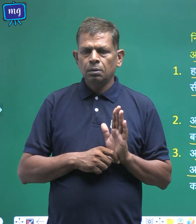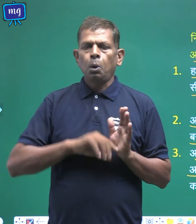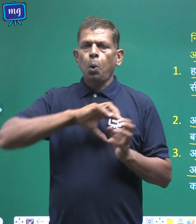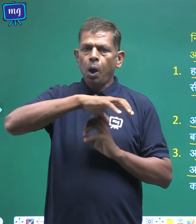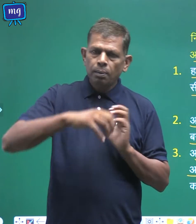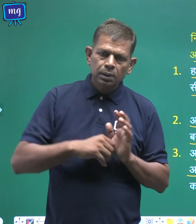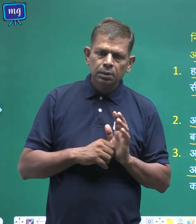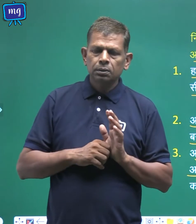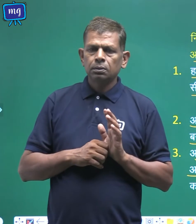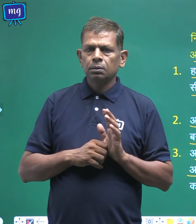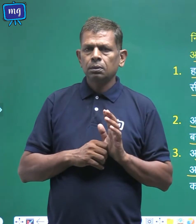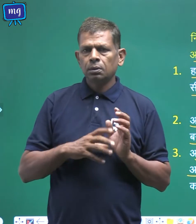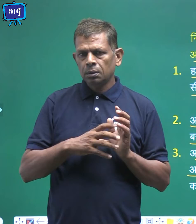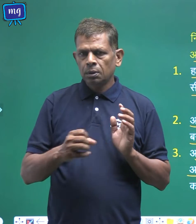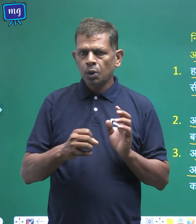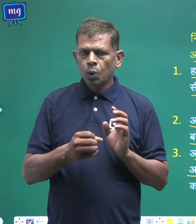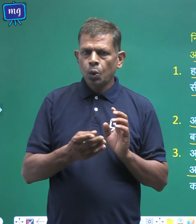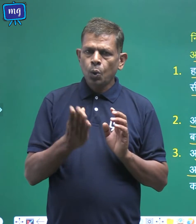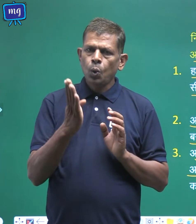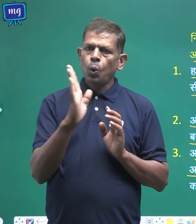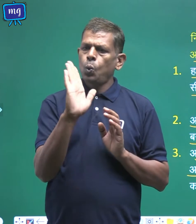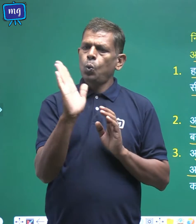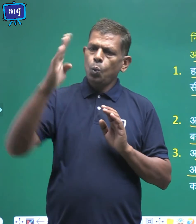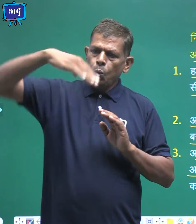आवर्धित तथा उल्टा प्रतिबिंब